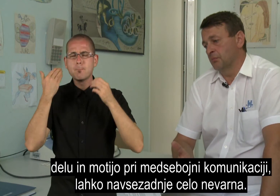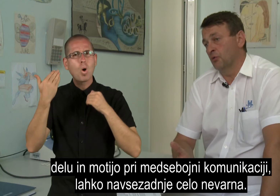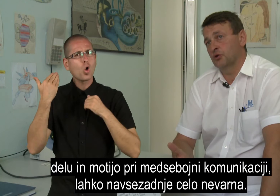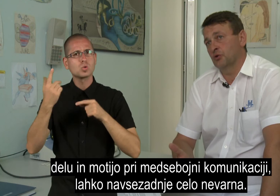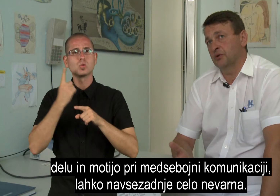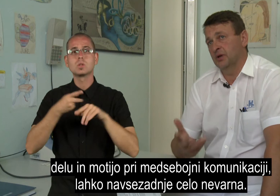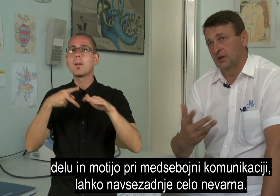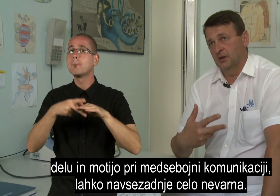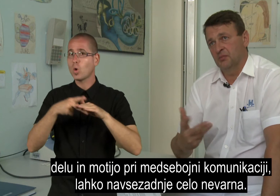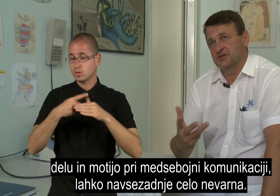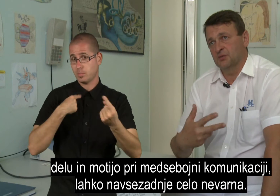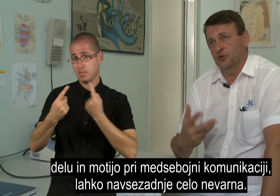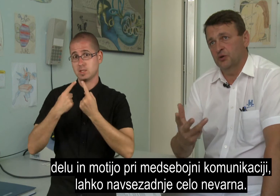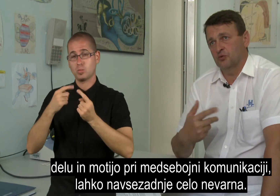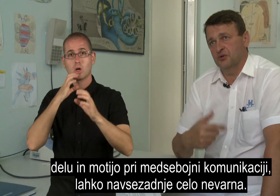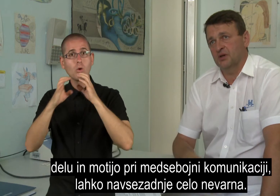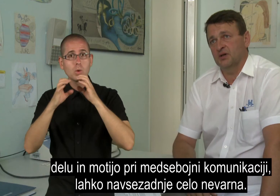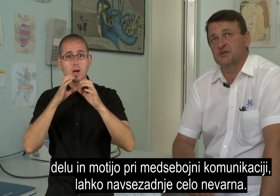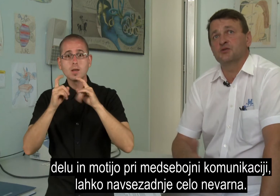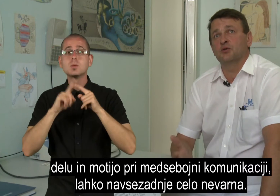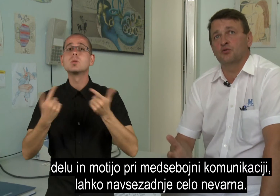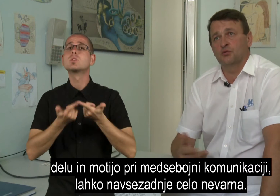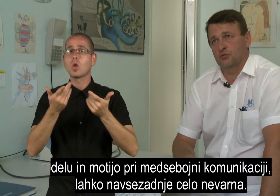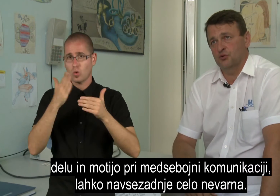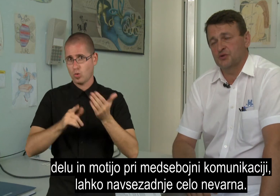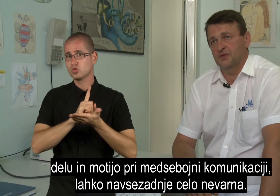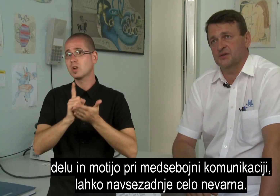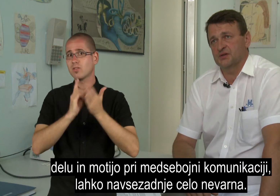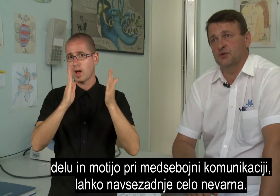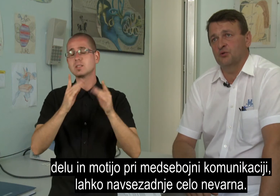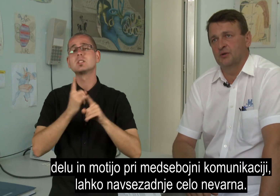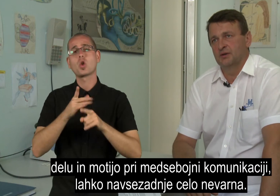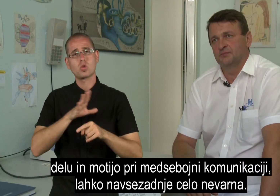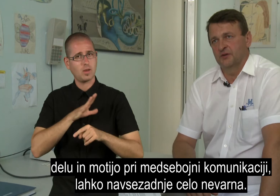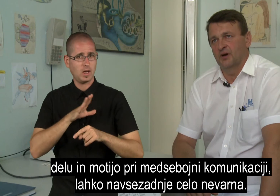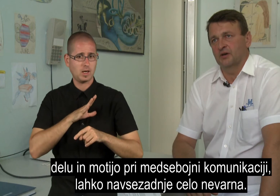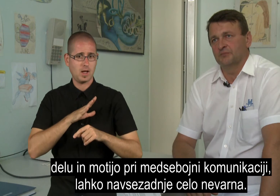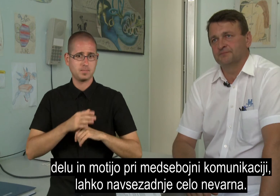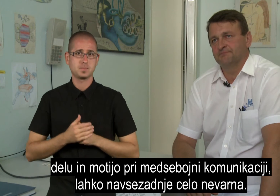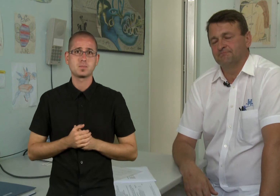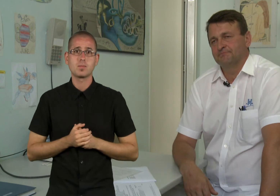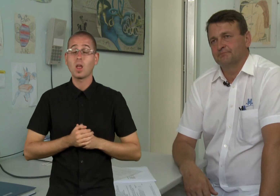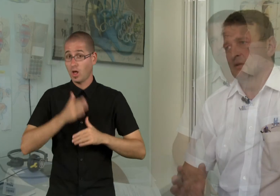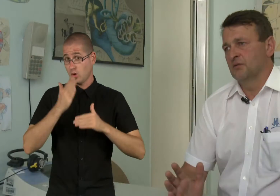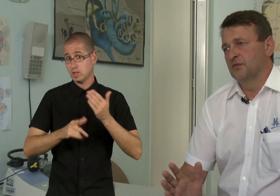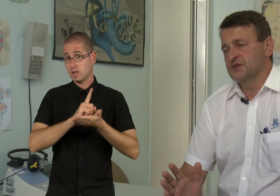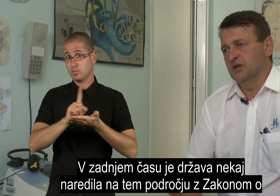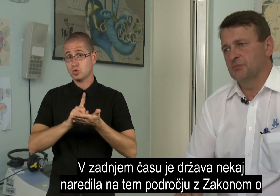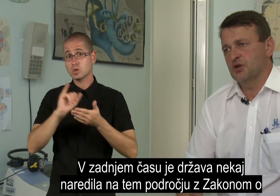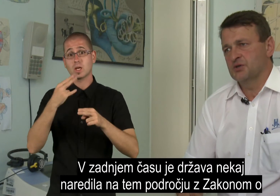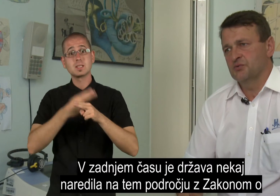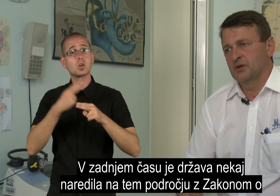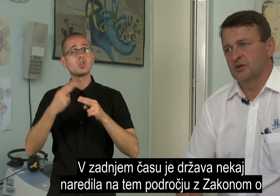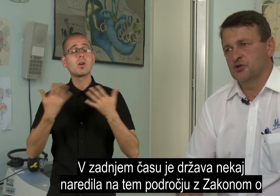tudi motijo pri medsebojni komunikaciji in so lahko v končni fazi celo nevarna. V